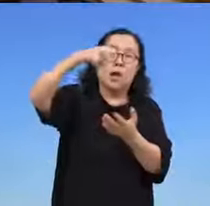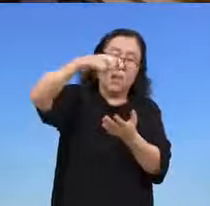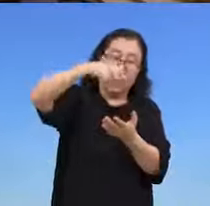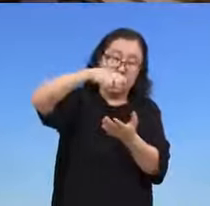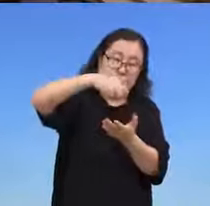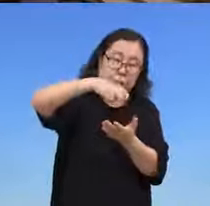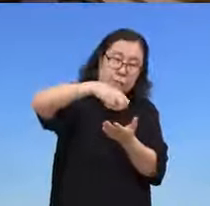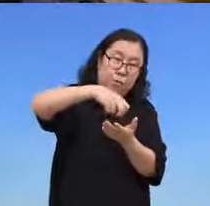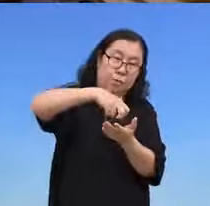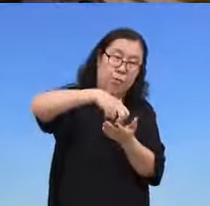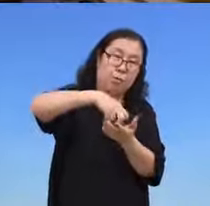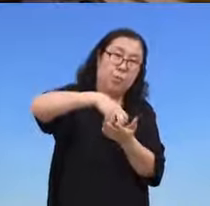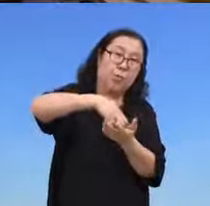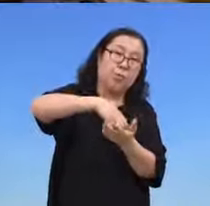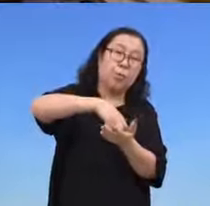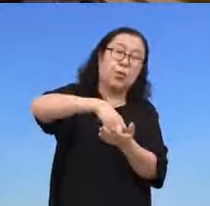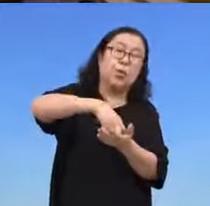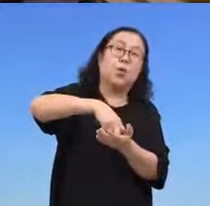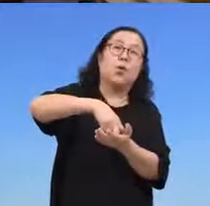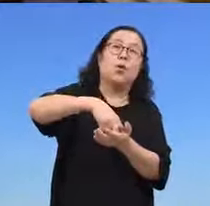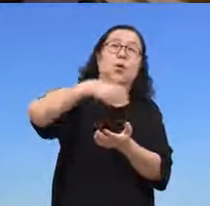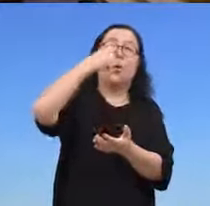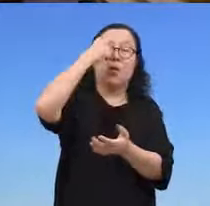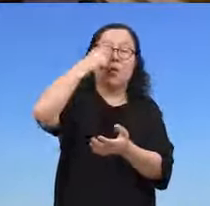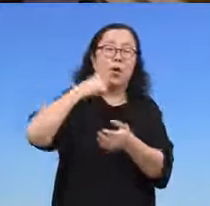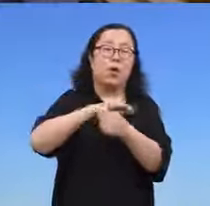무릎 꿇고